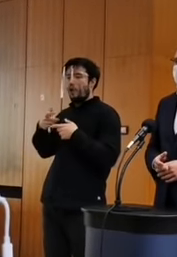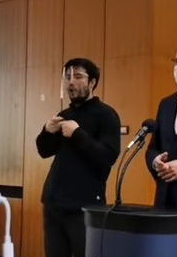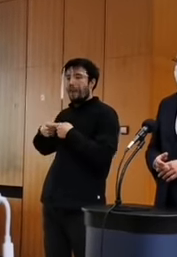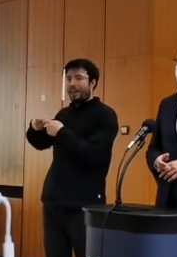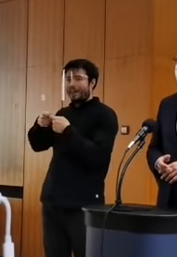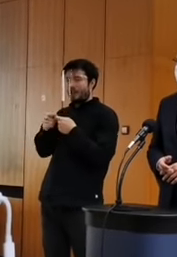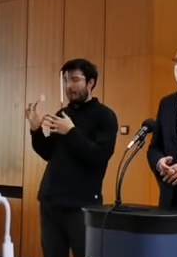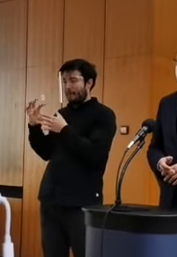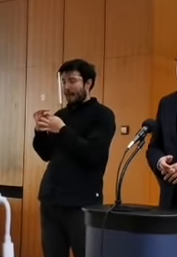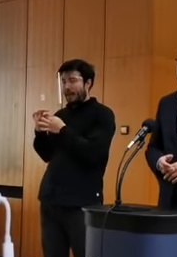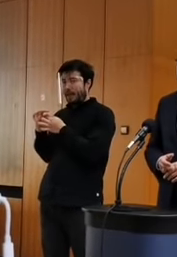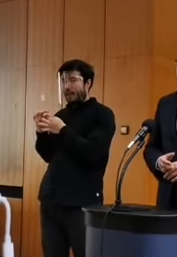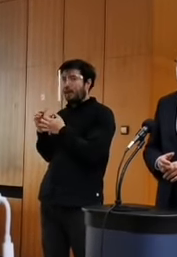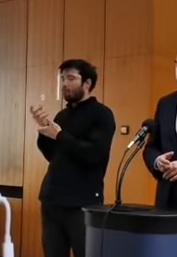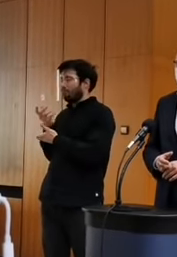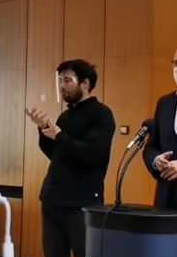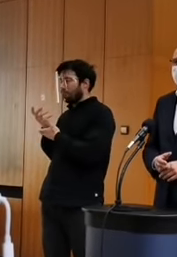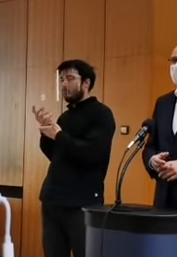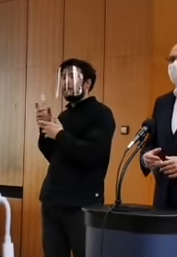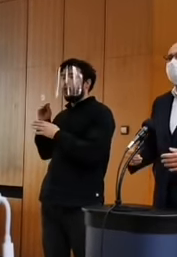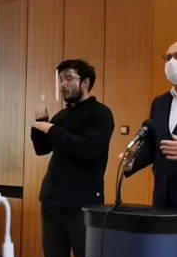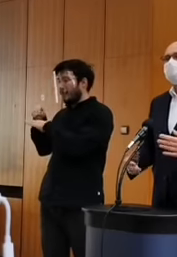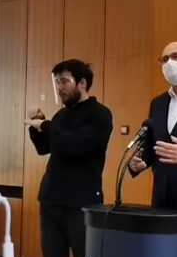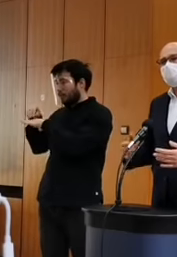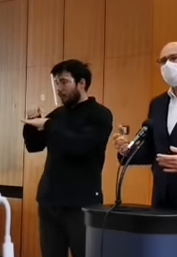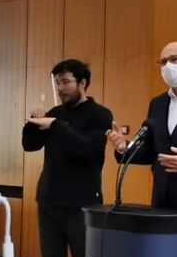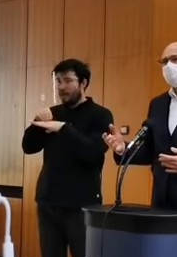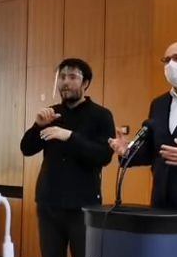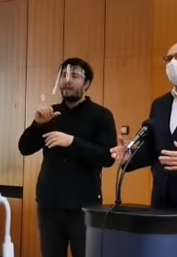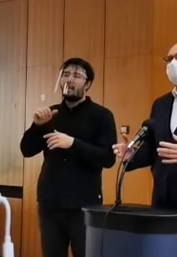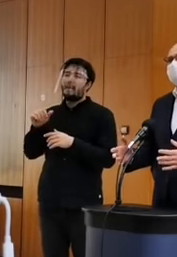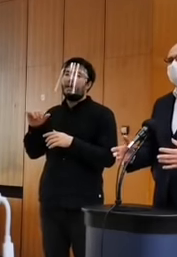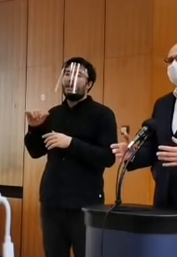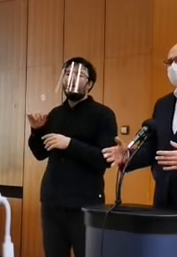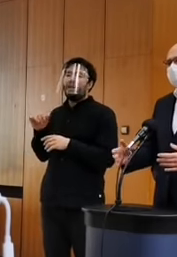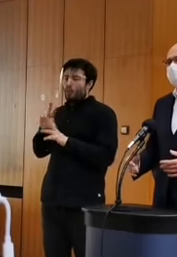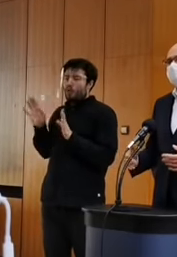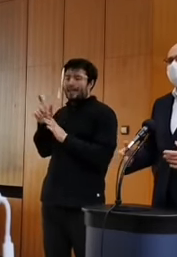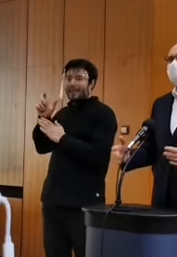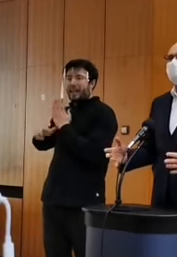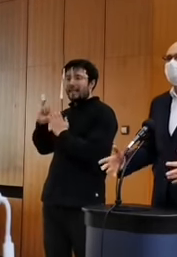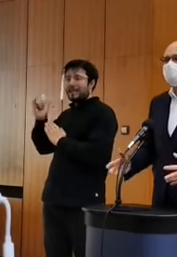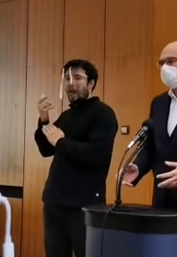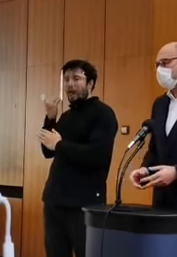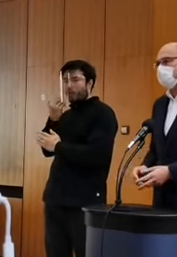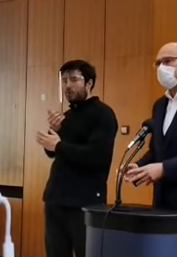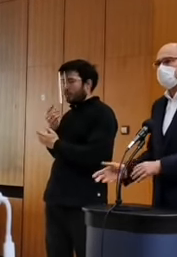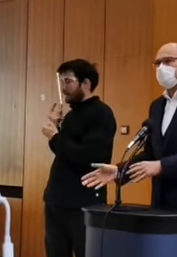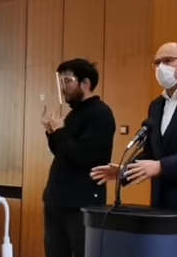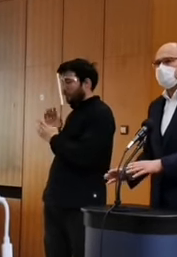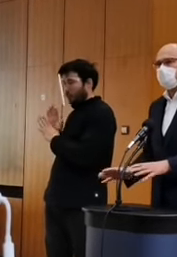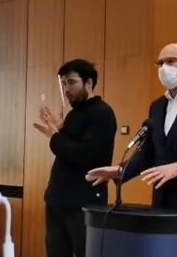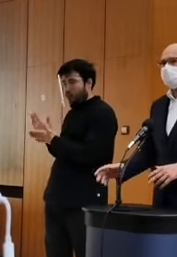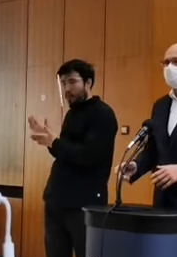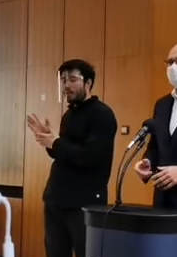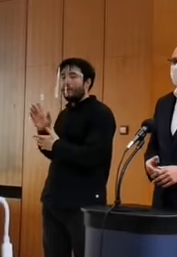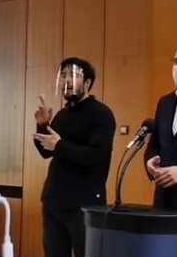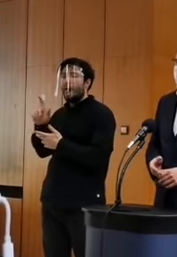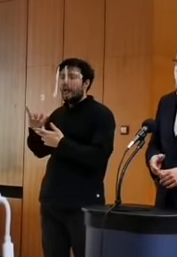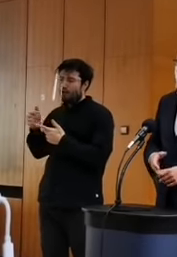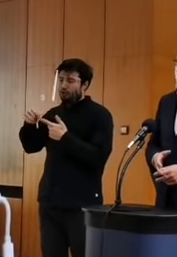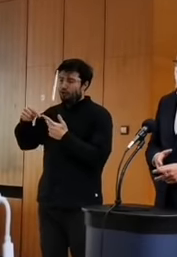bavili zo stranou Za ľudí, ale čaká nás ešte niekoľko rozhovorov. Naozaj to nie je vec, ktorú tu takto, že za jeden